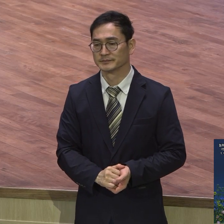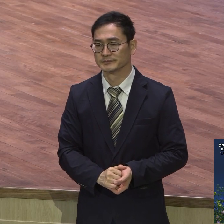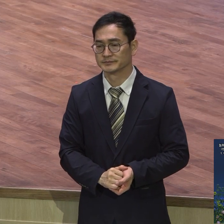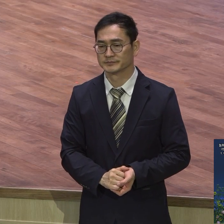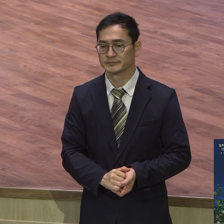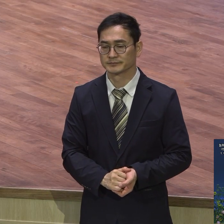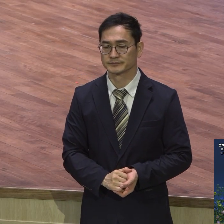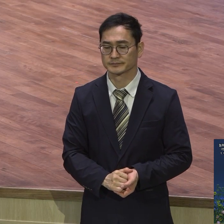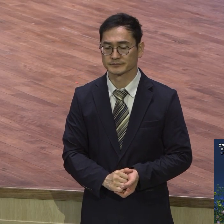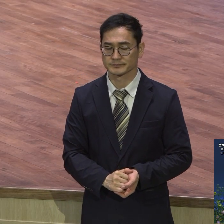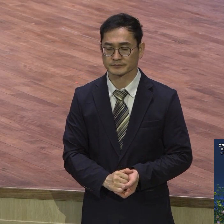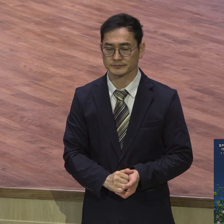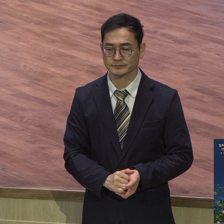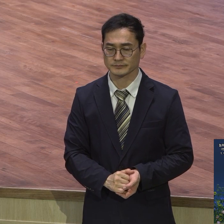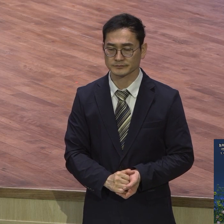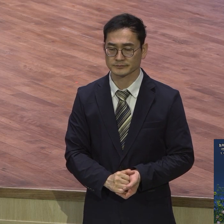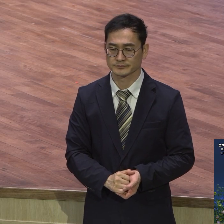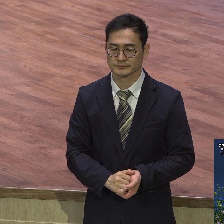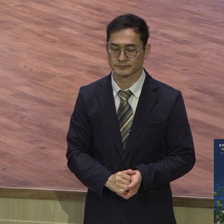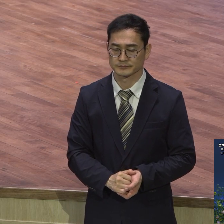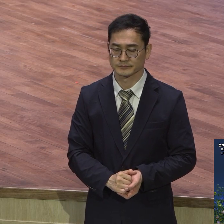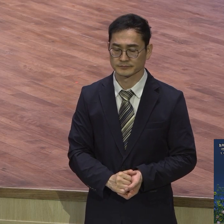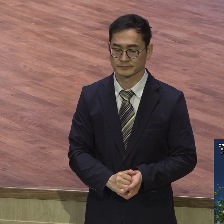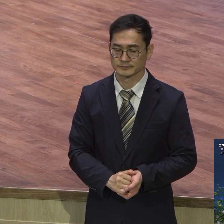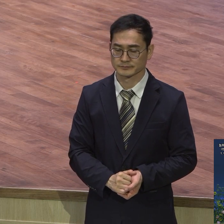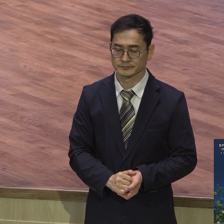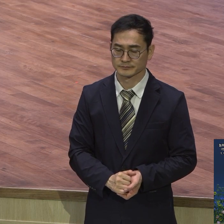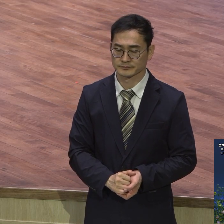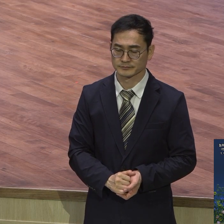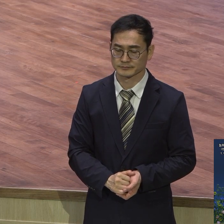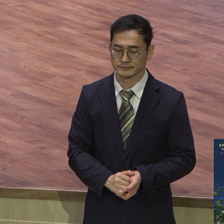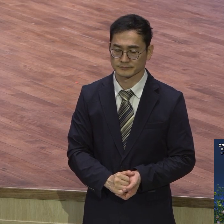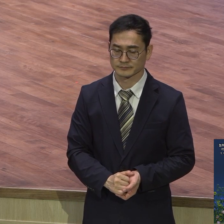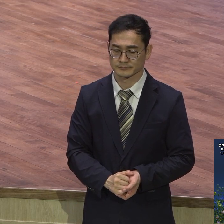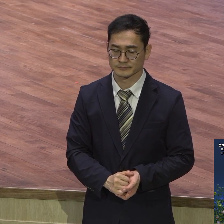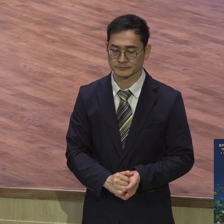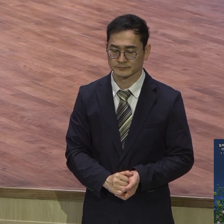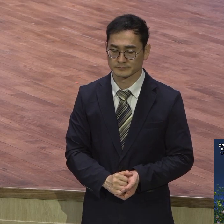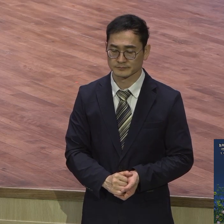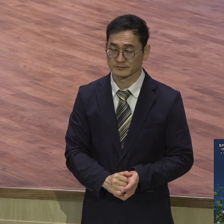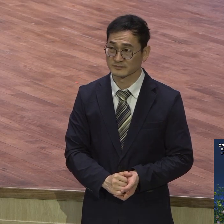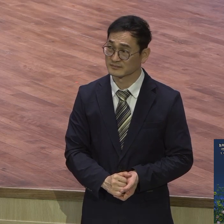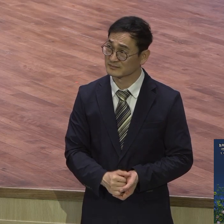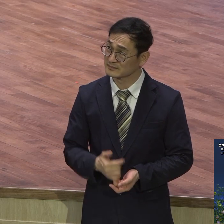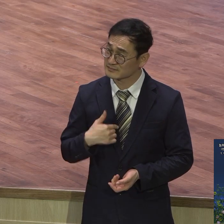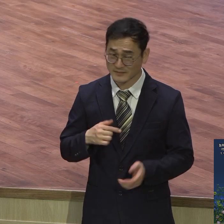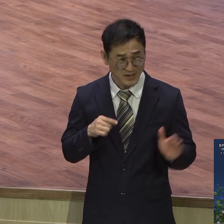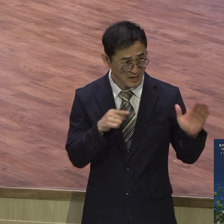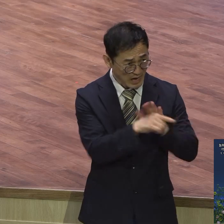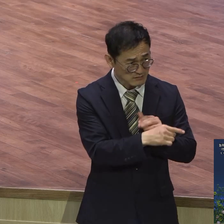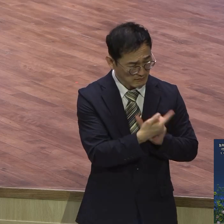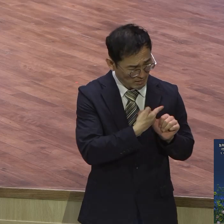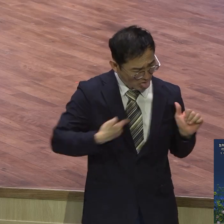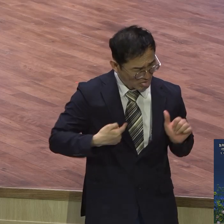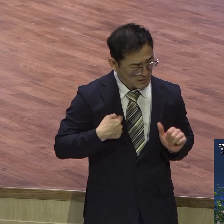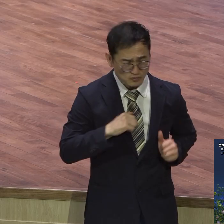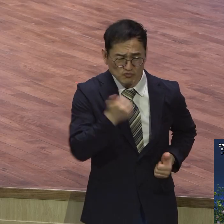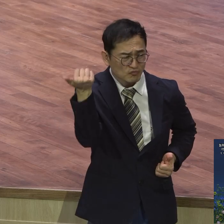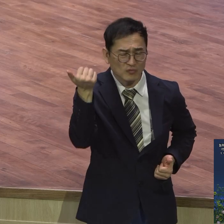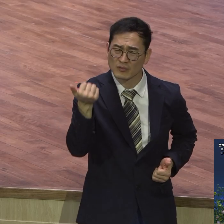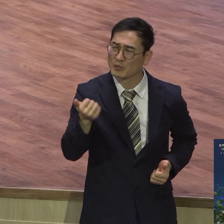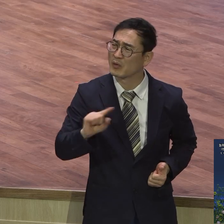그리고 하나님을 향해서는요. 왜 우리를 이곳까지 인도해서 저들의 칼에 서러지게 만드느냐? 하나님을 원망합니다.